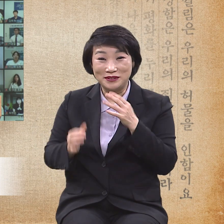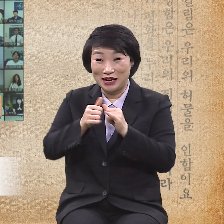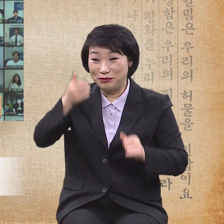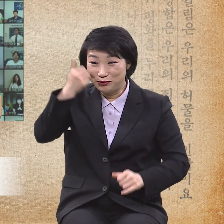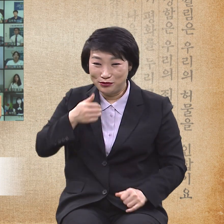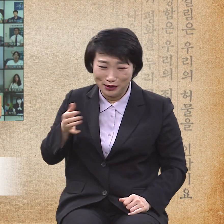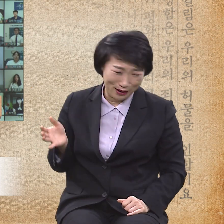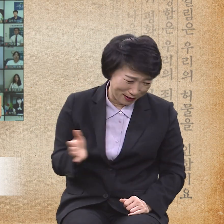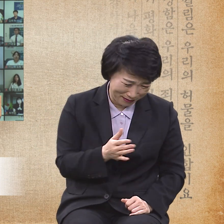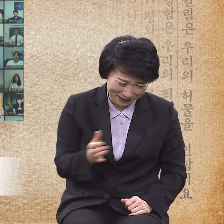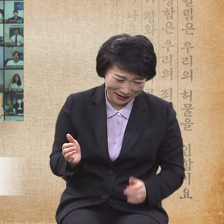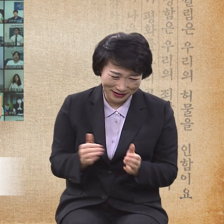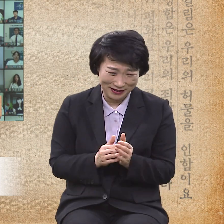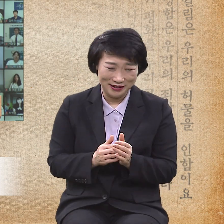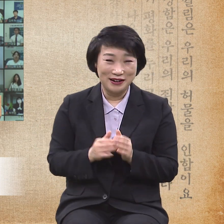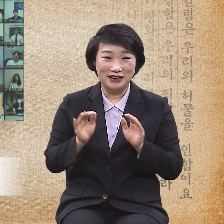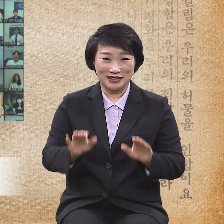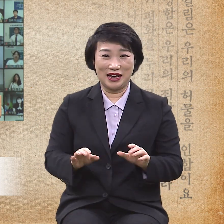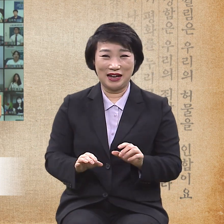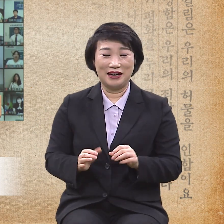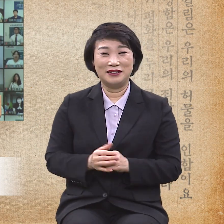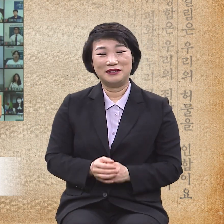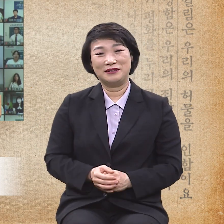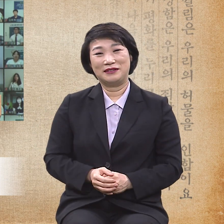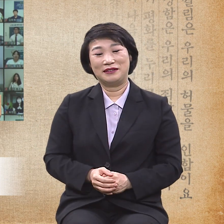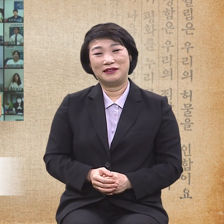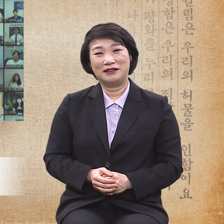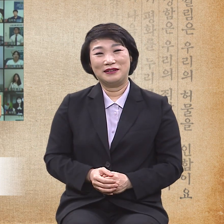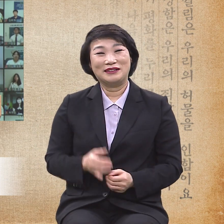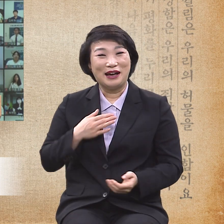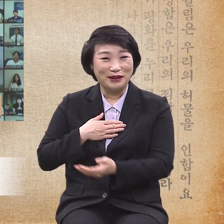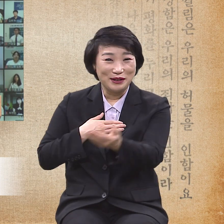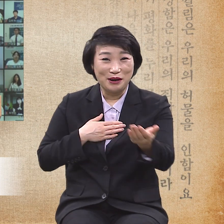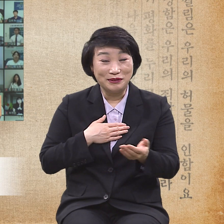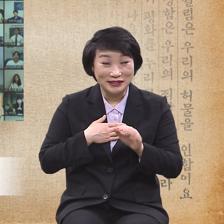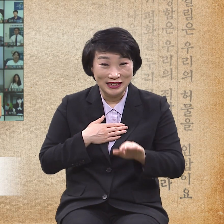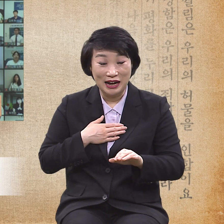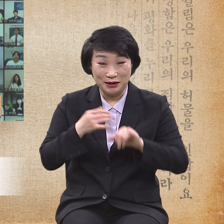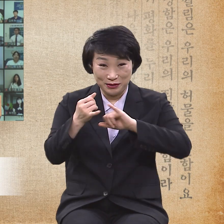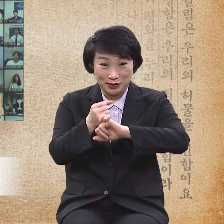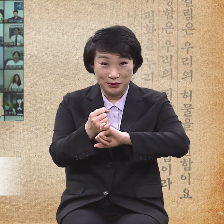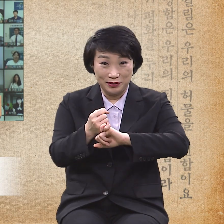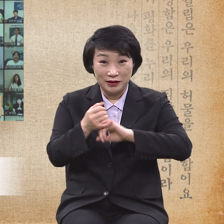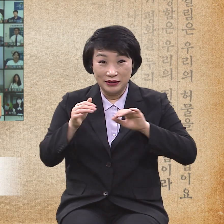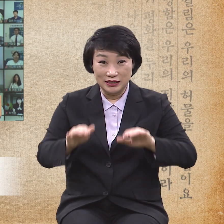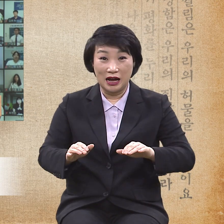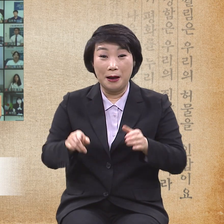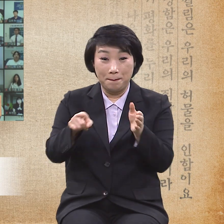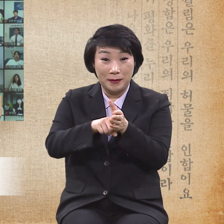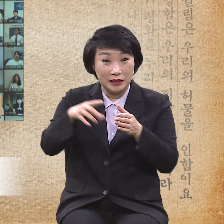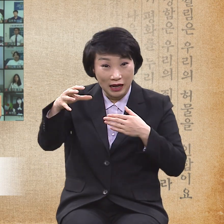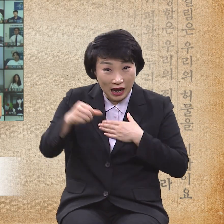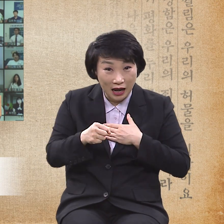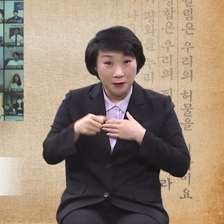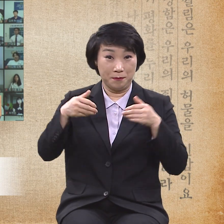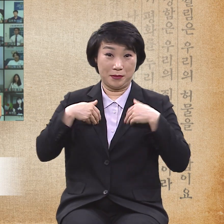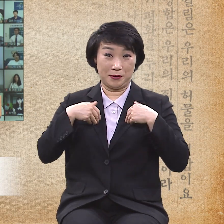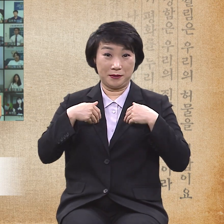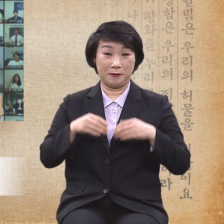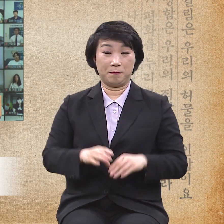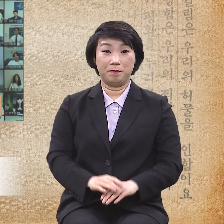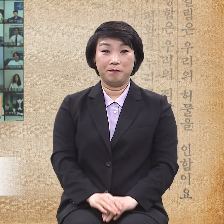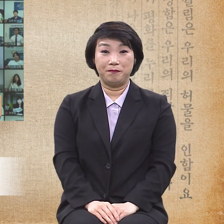자도 영원히 없다는 일에 우리는 반드시 믿음으로 가져야 합니다.